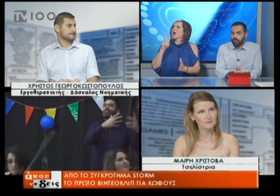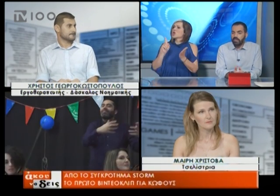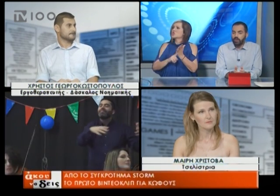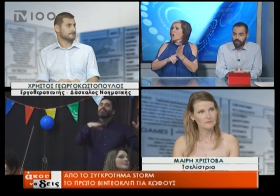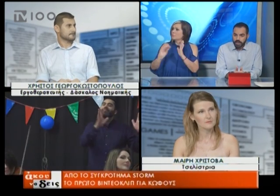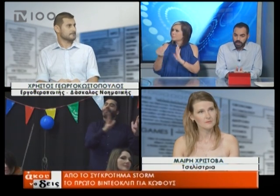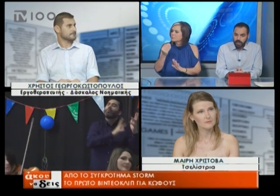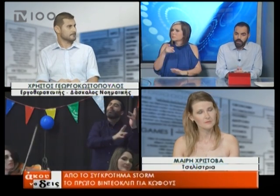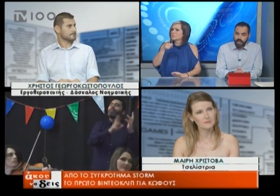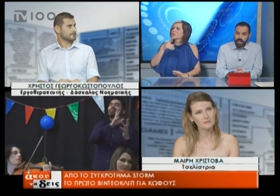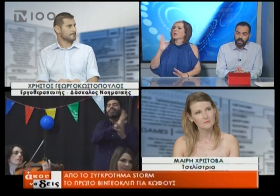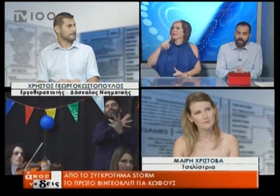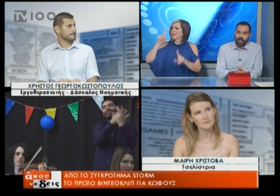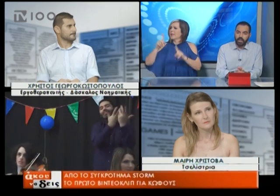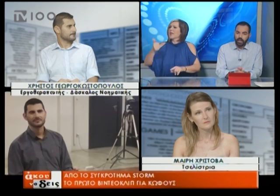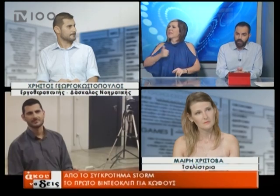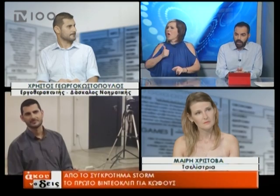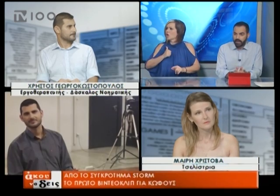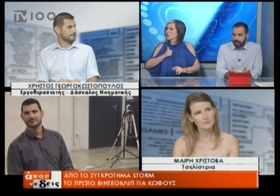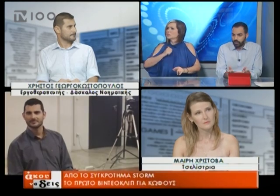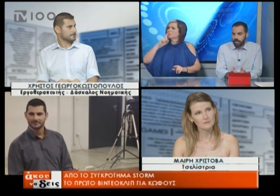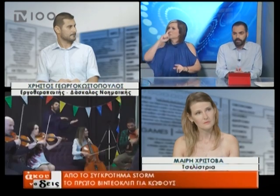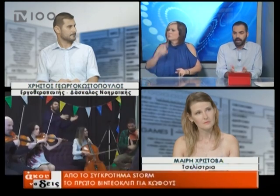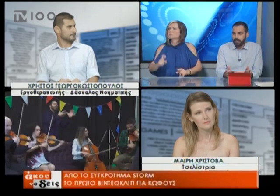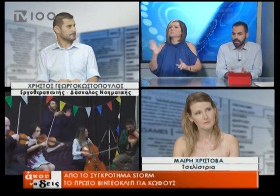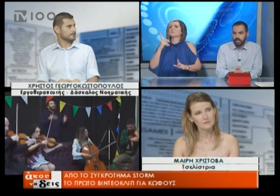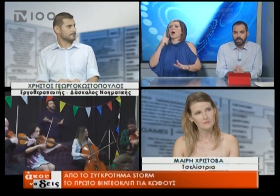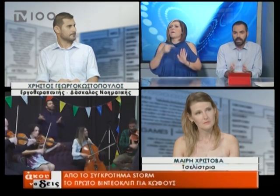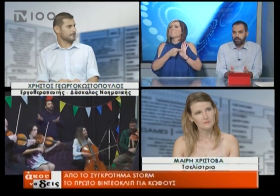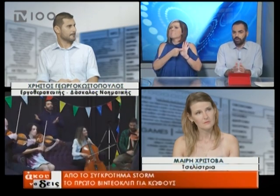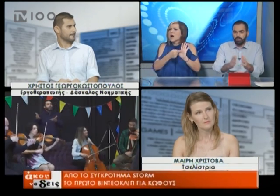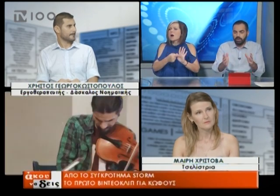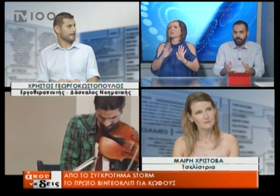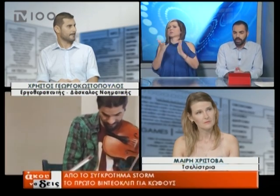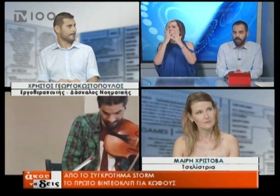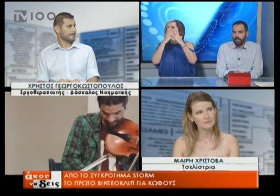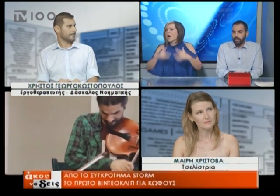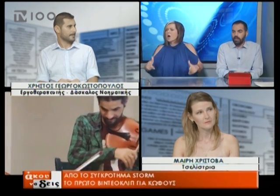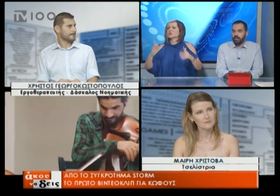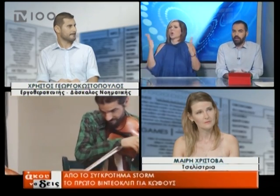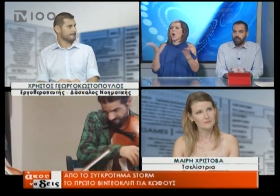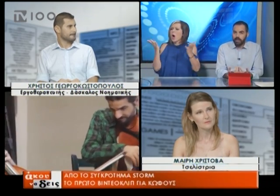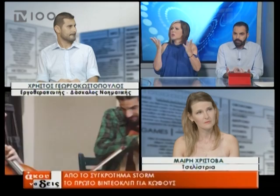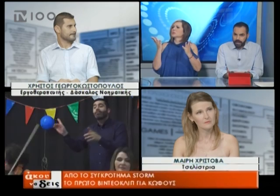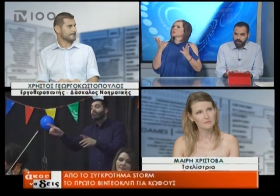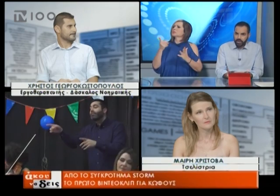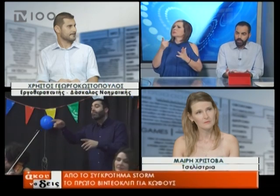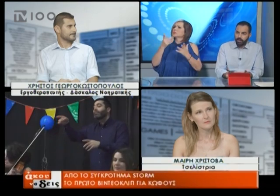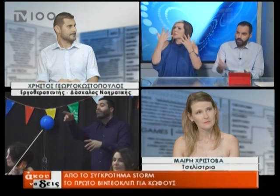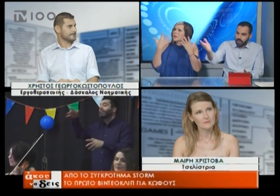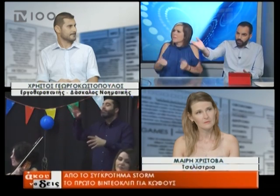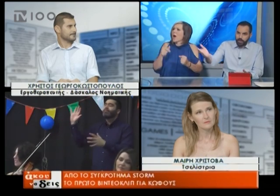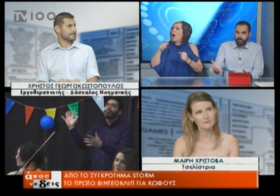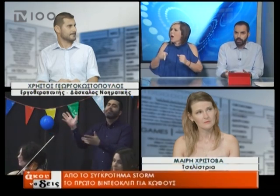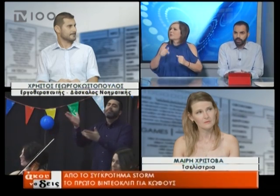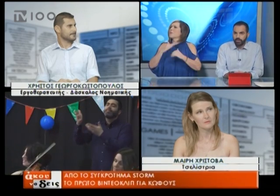και τους ιδιώτες σε κάθε ένα θέαμα τέτοιο, σε κάθε παράσταση, θέατρο, οτιδήποτε, να υπάρχει αυτή η υποδομή ώστε